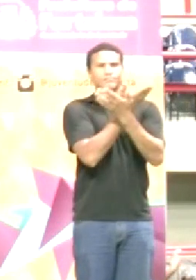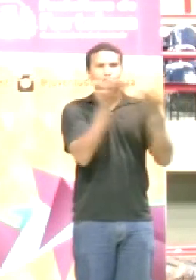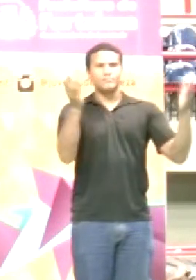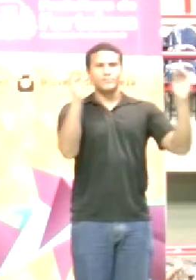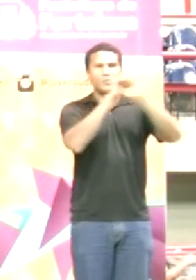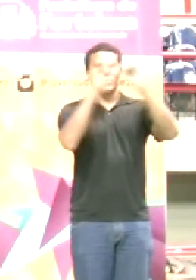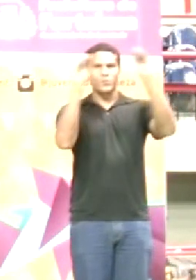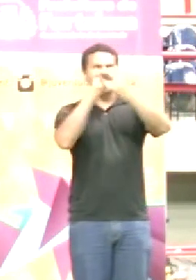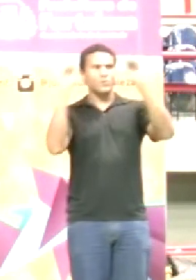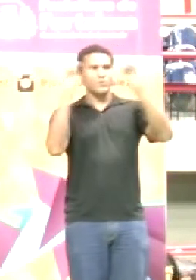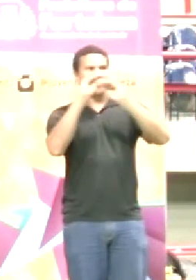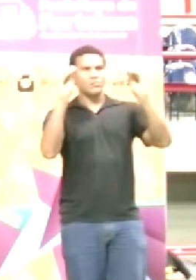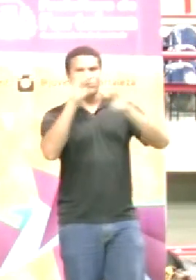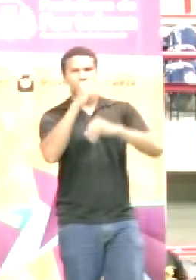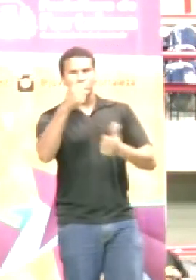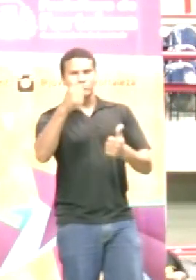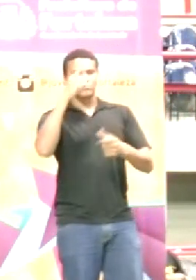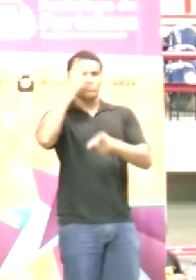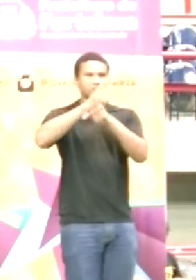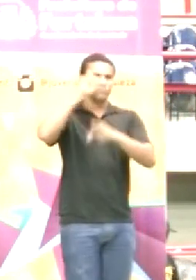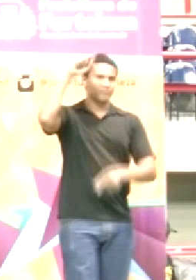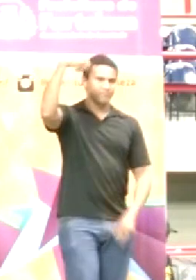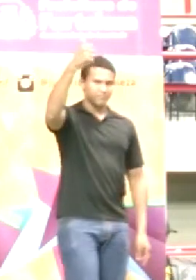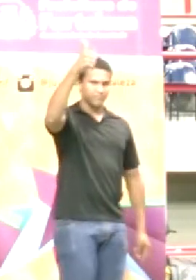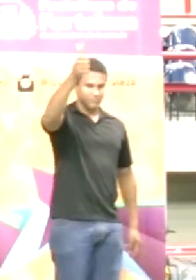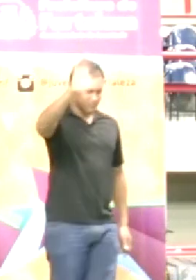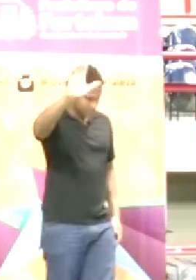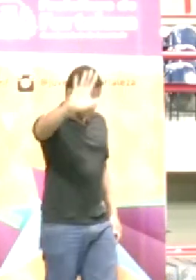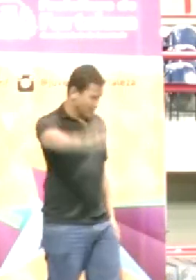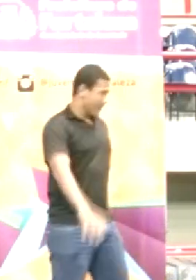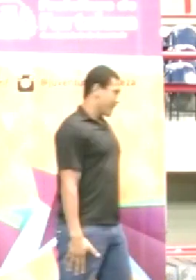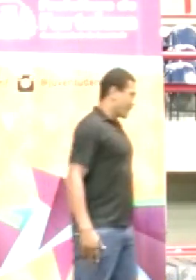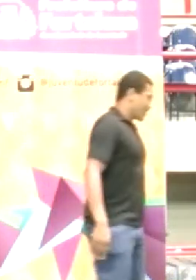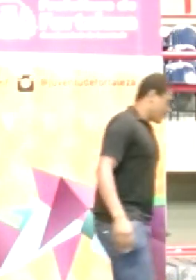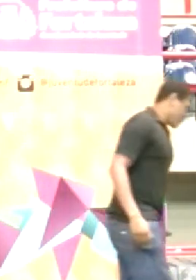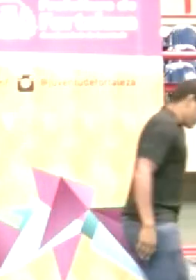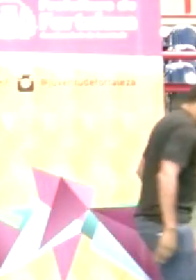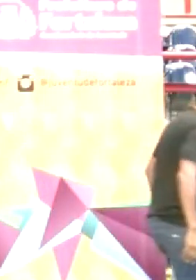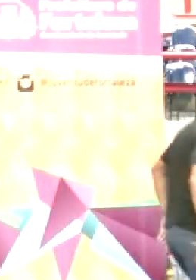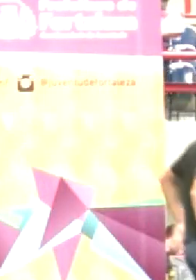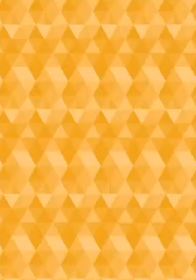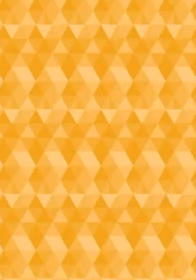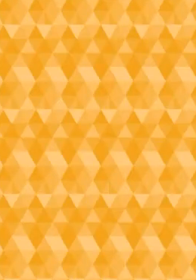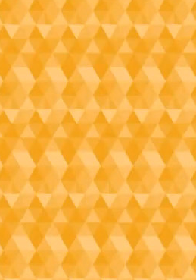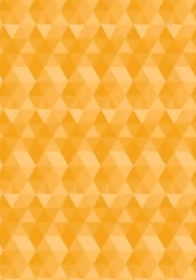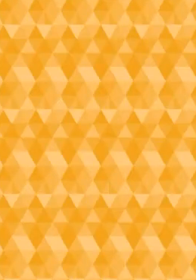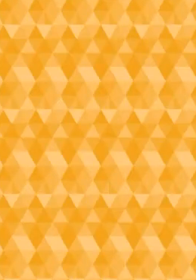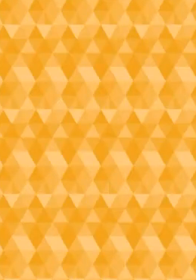grande beijo. Se Deus quiser, a gente se encontra de novo, tá bom? Tchau, tchau, gente. Um abração. Tchau.